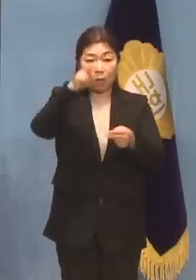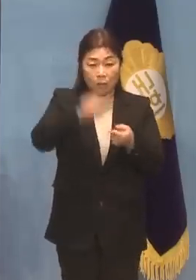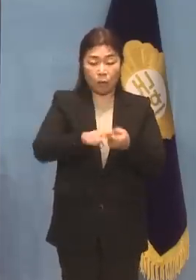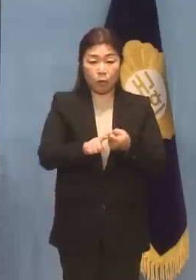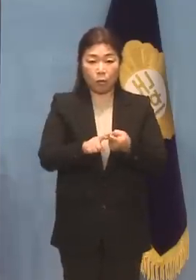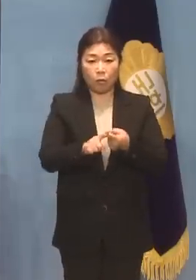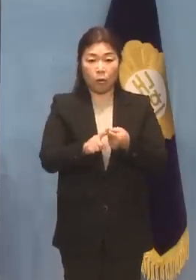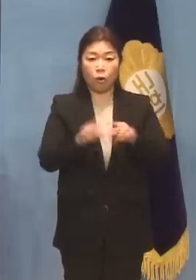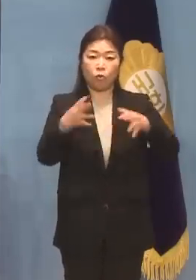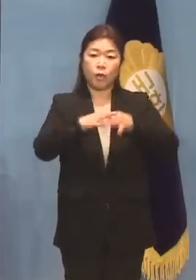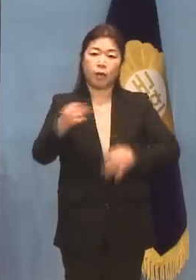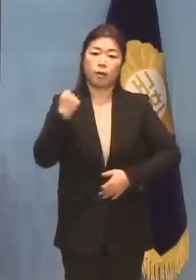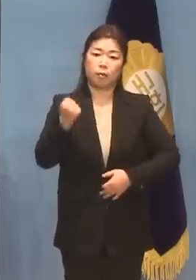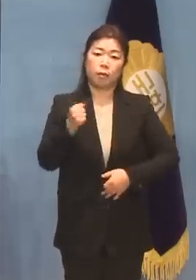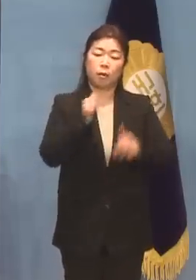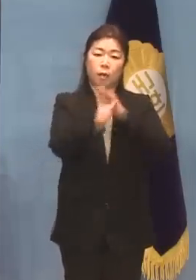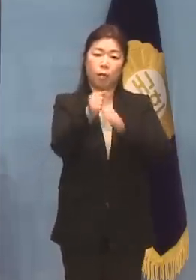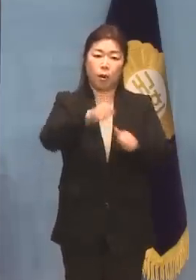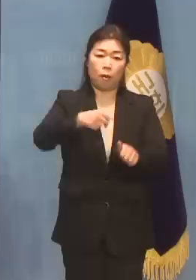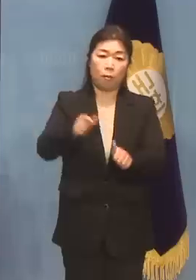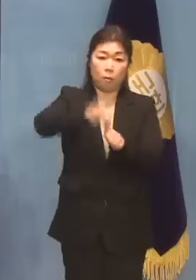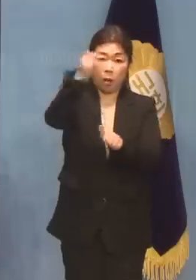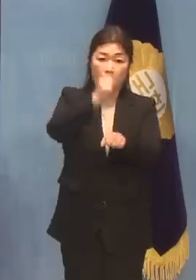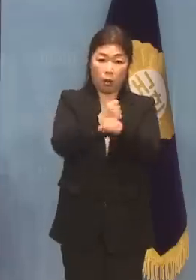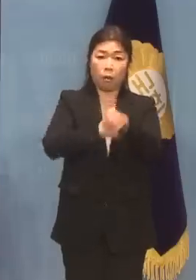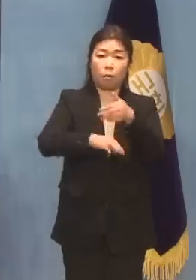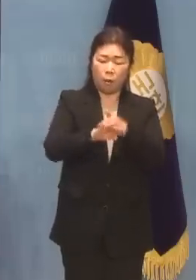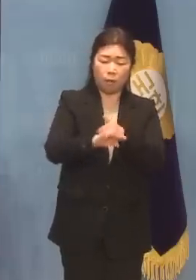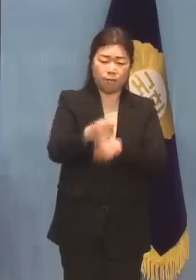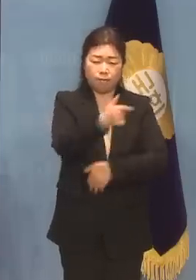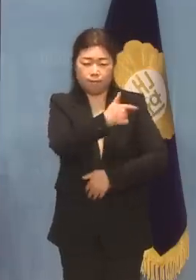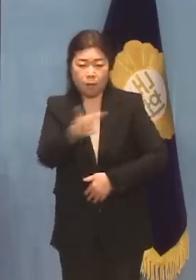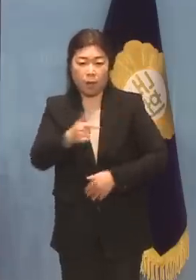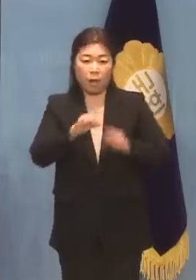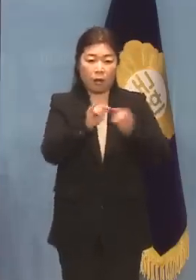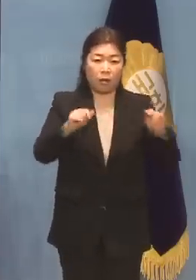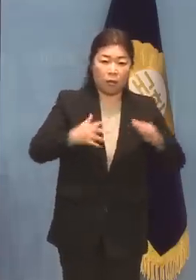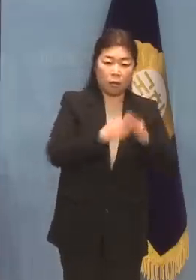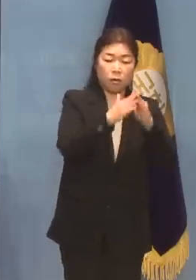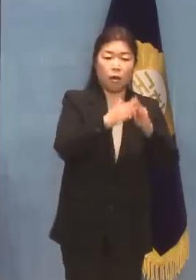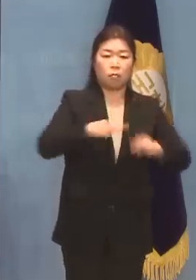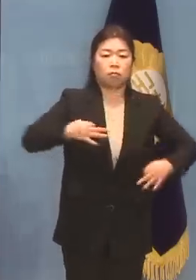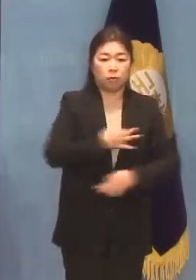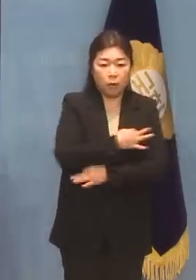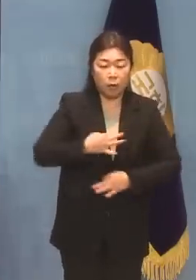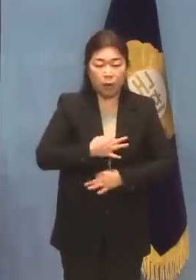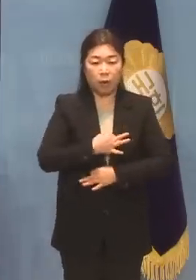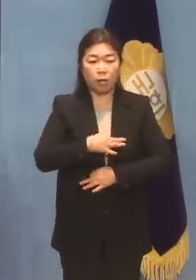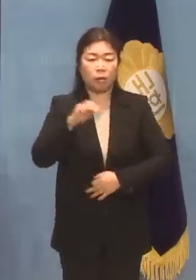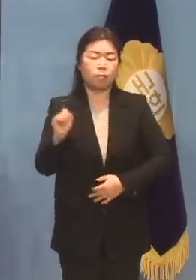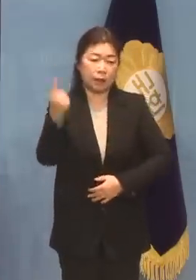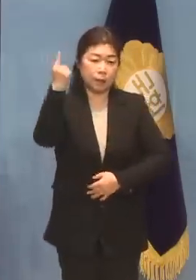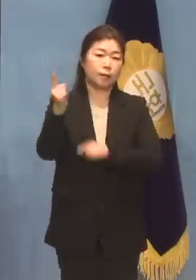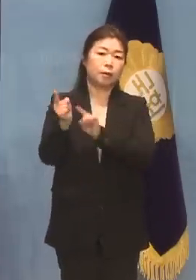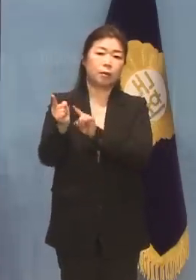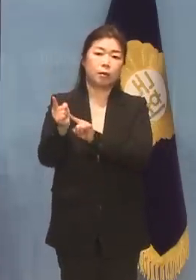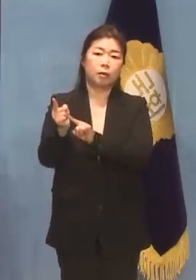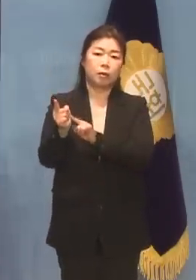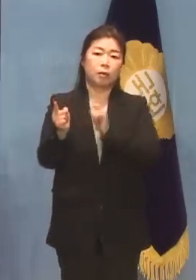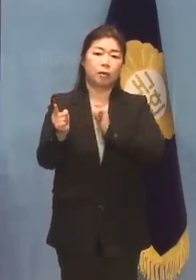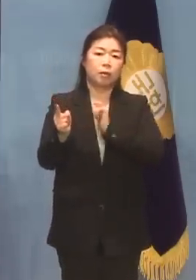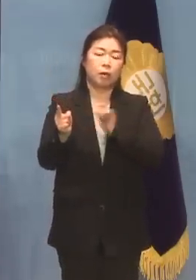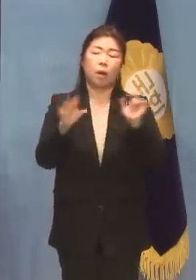된다면 김기현 후보는 대형 토착 토건 비리의 몸통이라는 의혹을